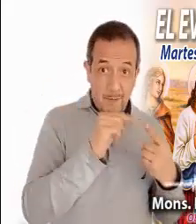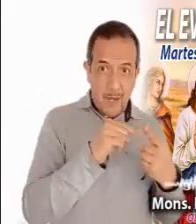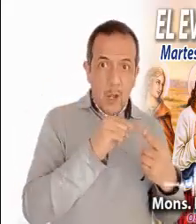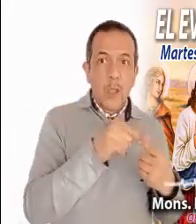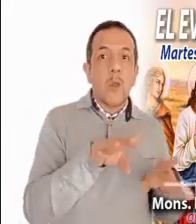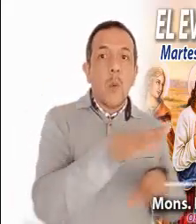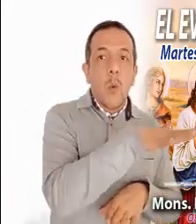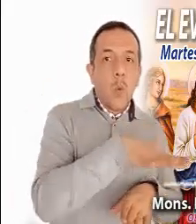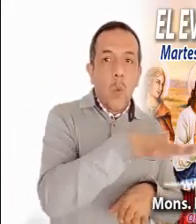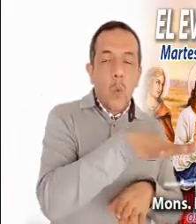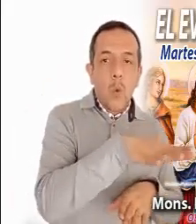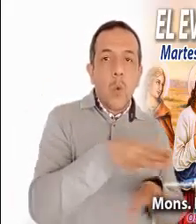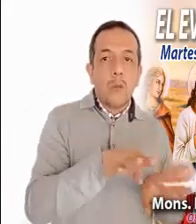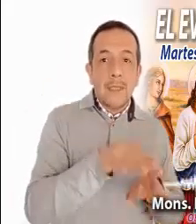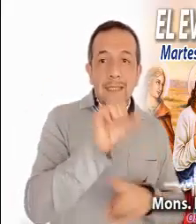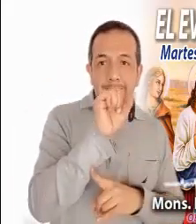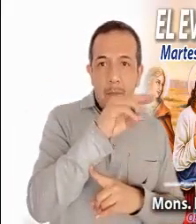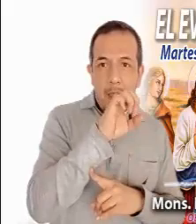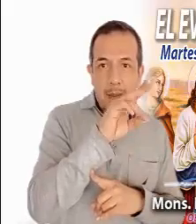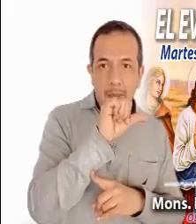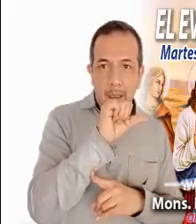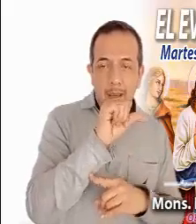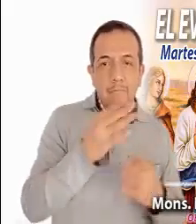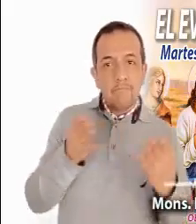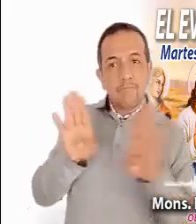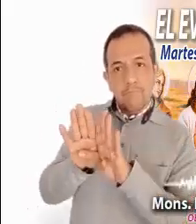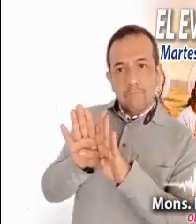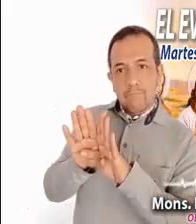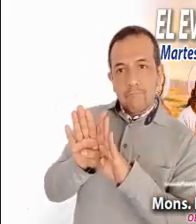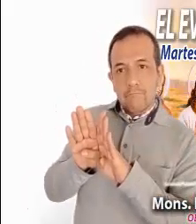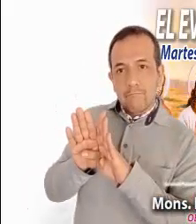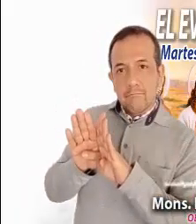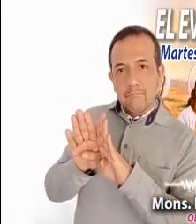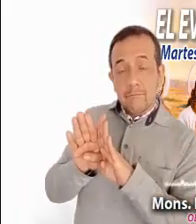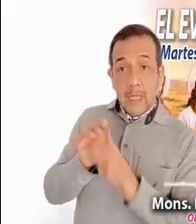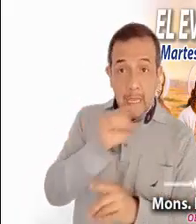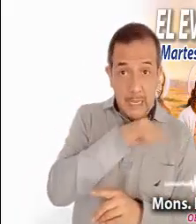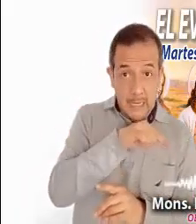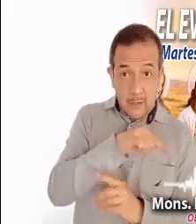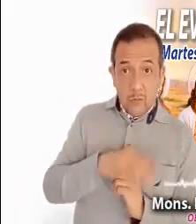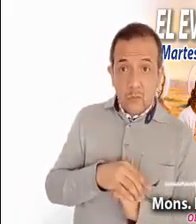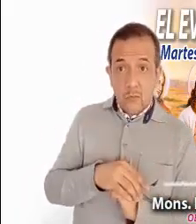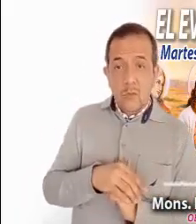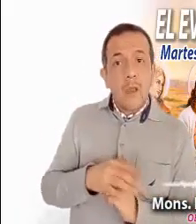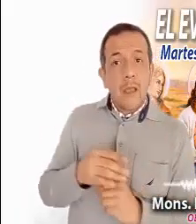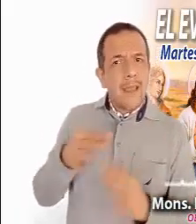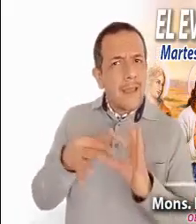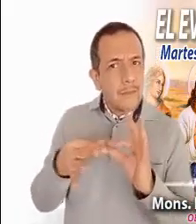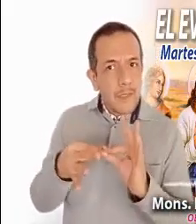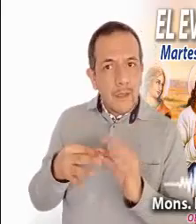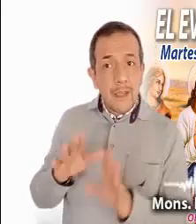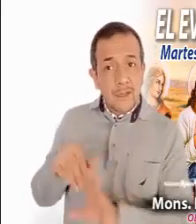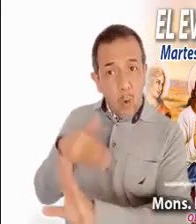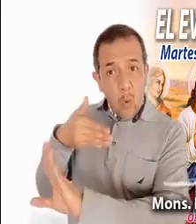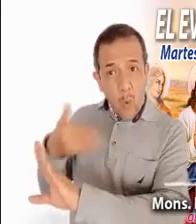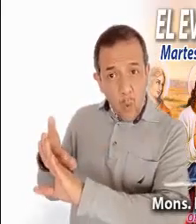cerradas para Jesús en el territorio de Samaria. Sus argumentos no